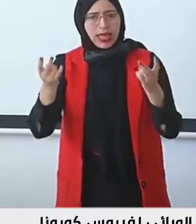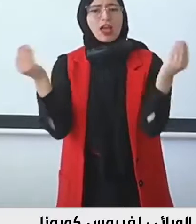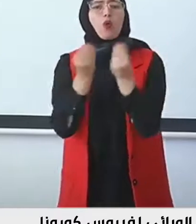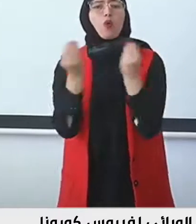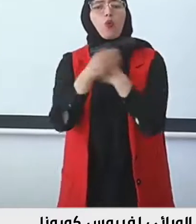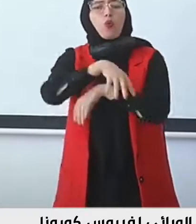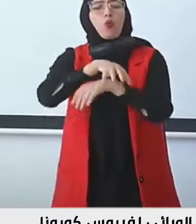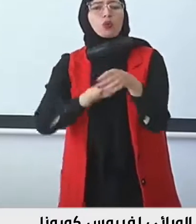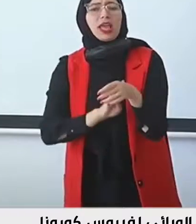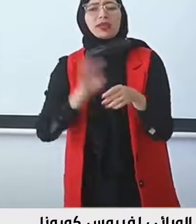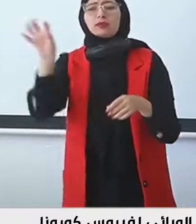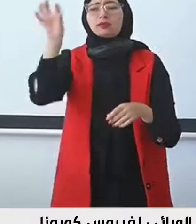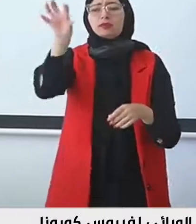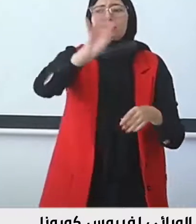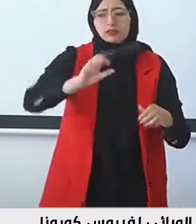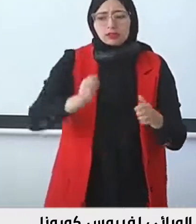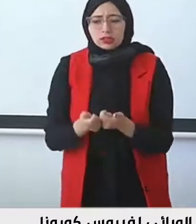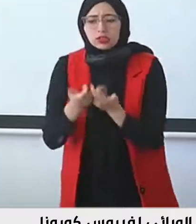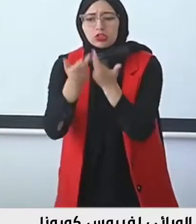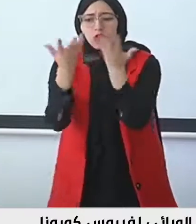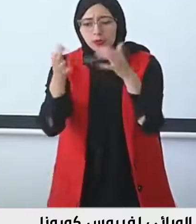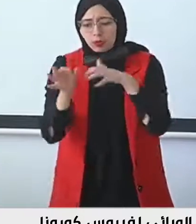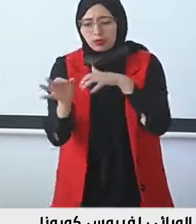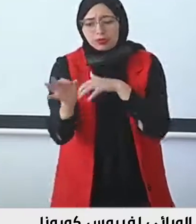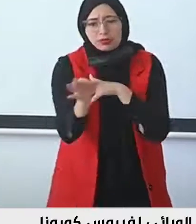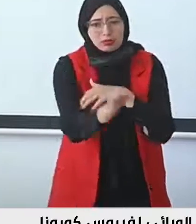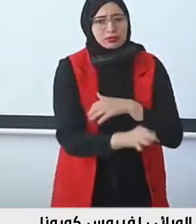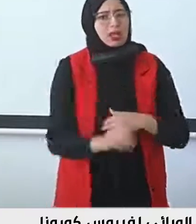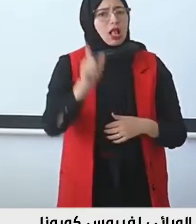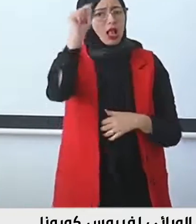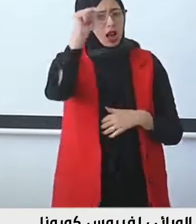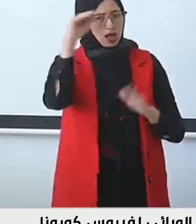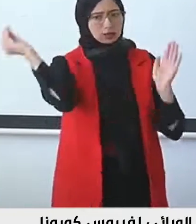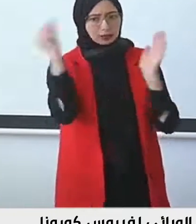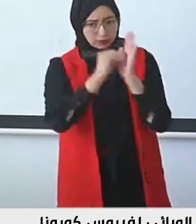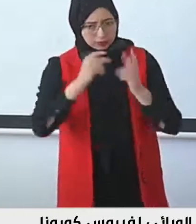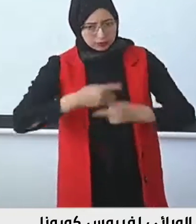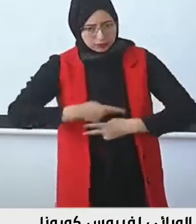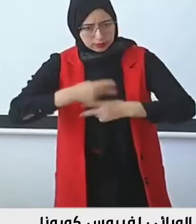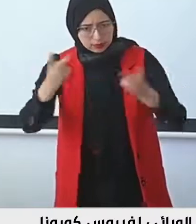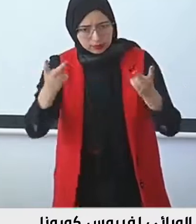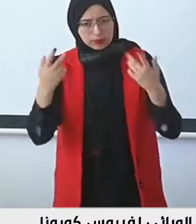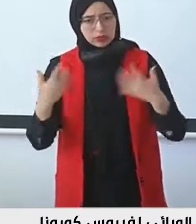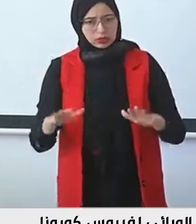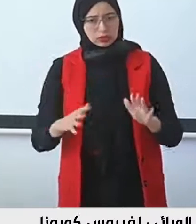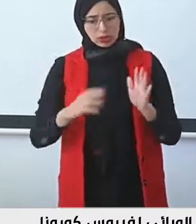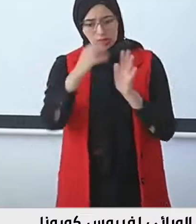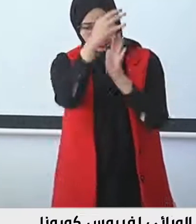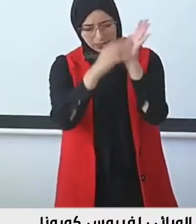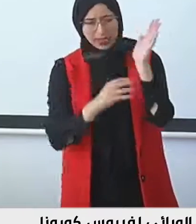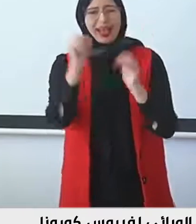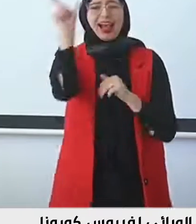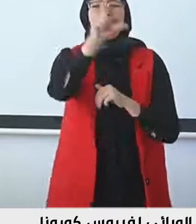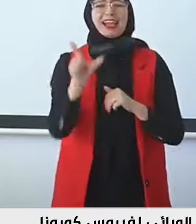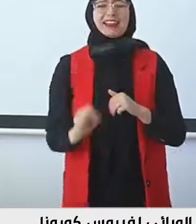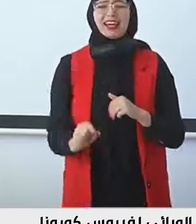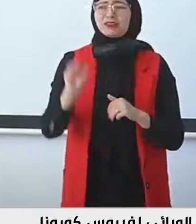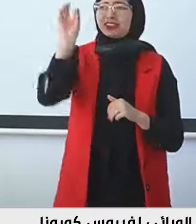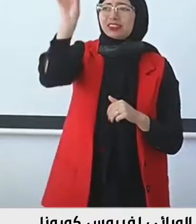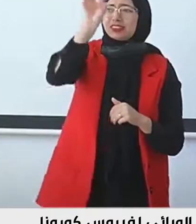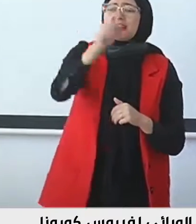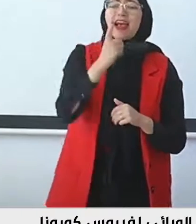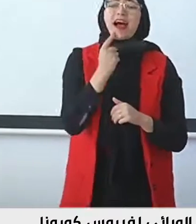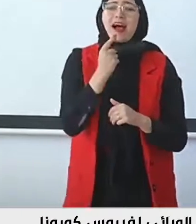حسب الجهات وحسب المعتمديات كذلك موجودة في الخارطات اللي موجودين في